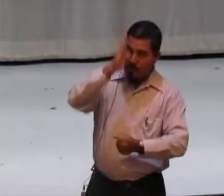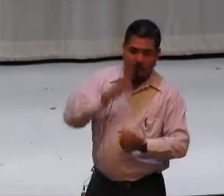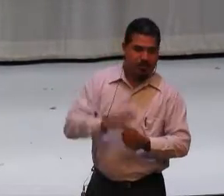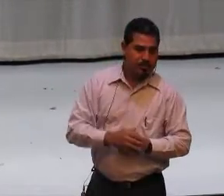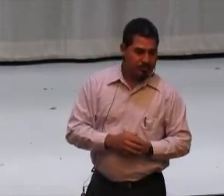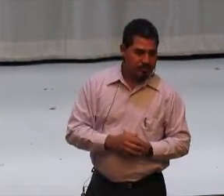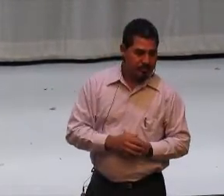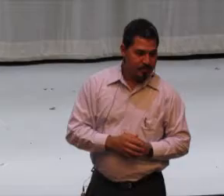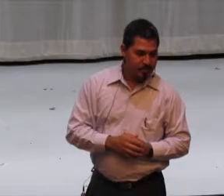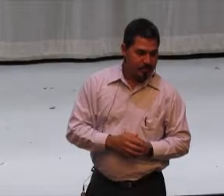Dios.